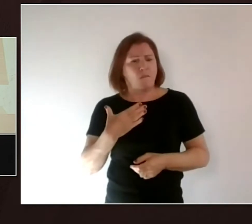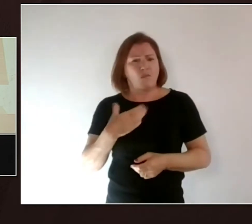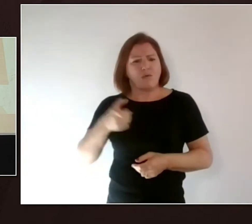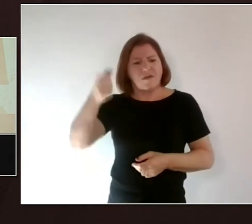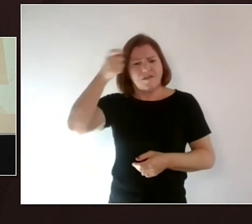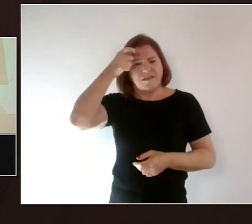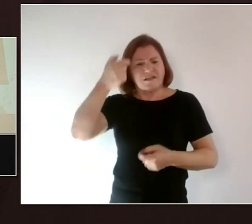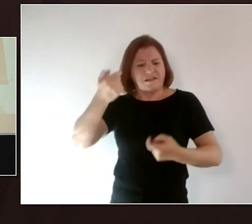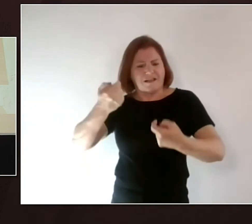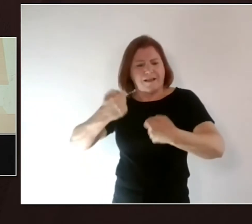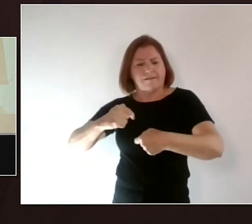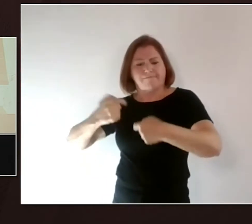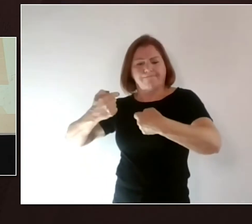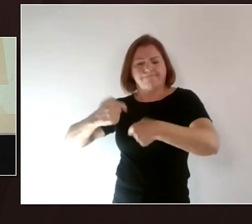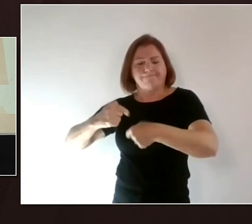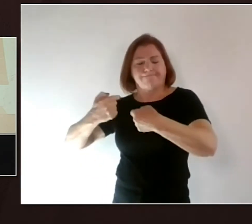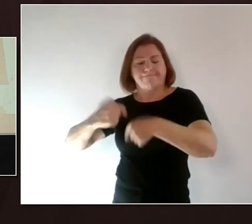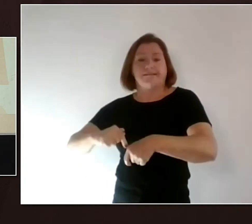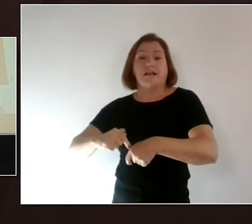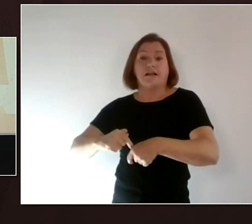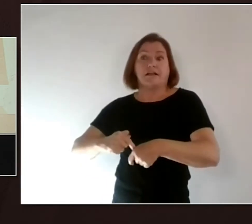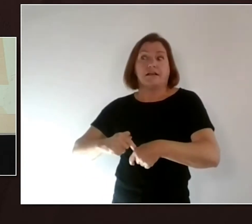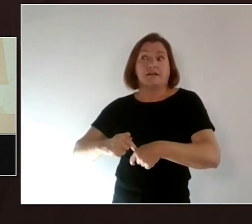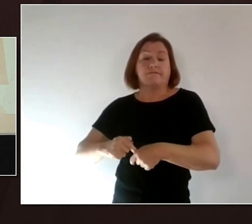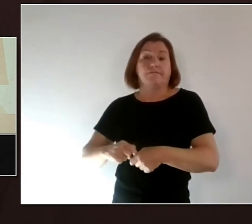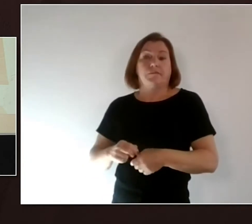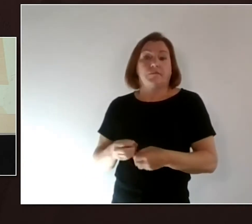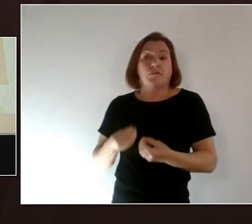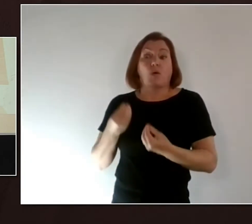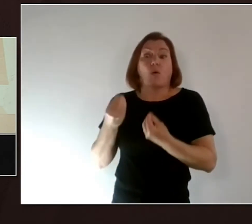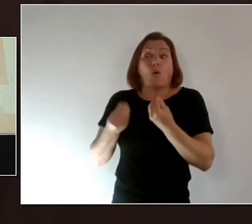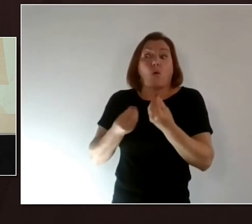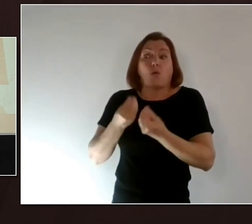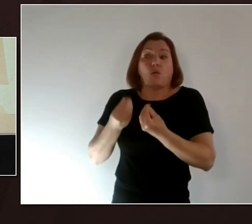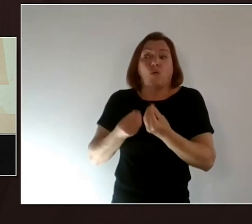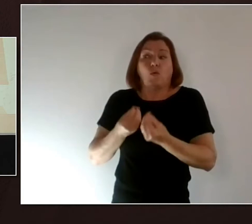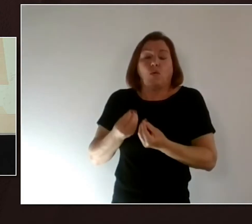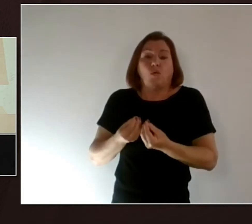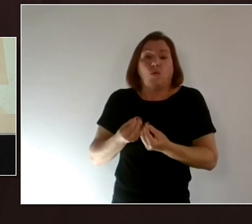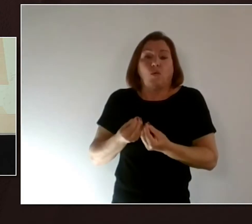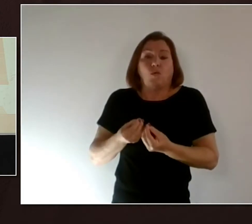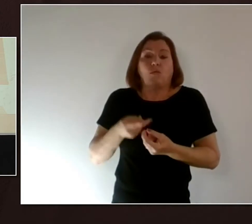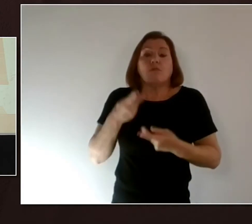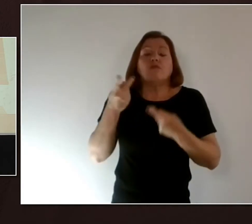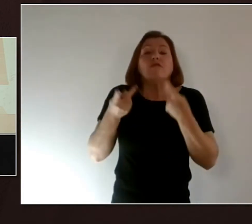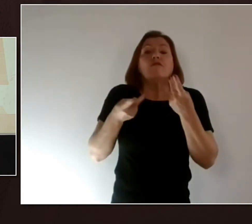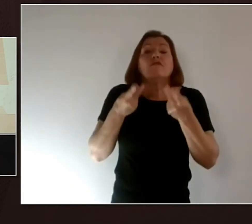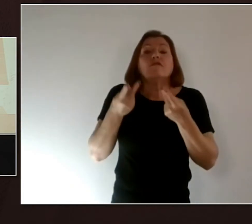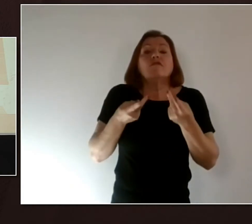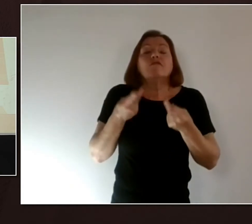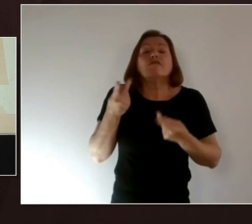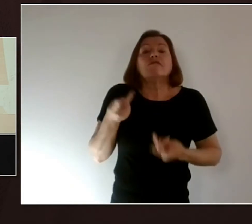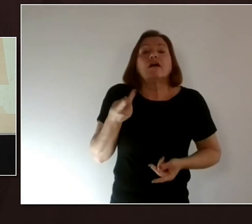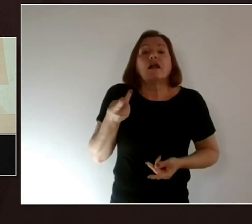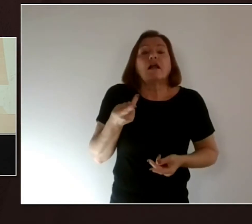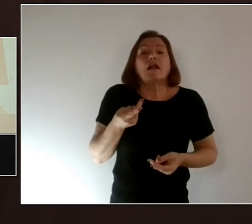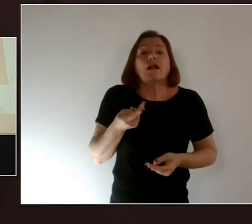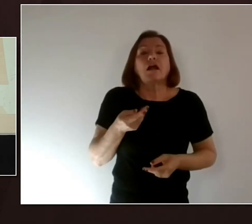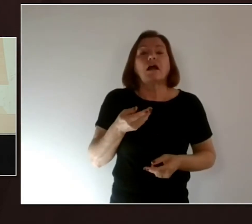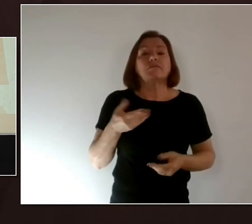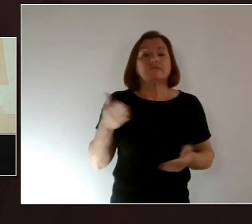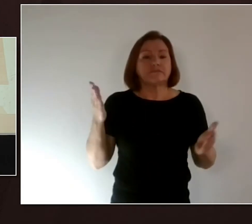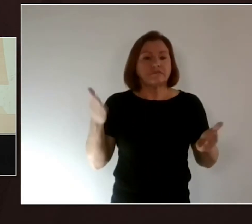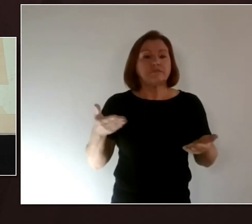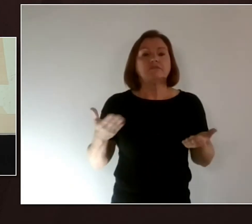disso. E se ele me atacar, eu não tenho nem como estar aqui na frente falando para vocês. Então, eu tenho que manter